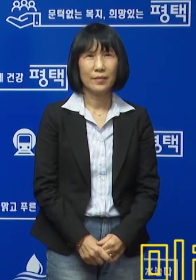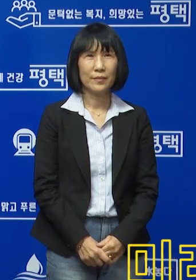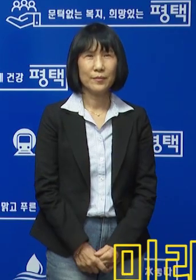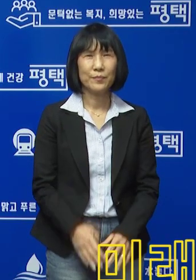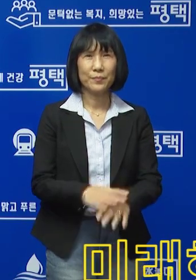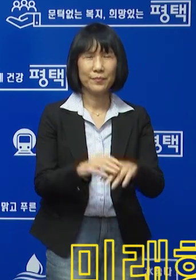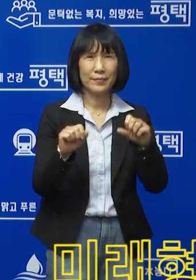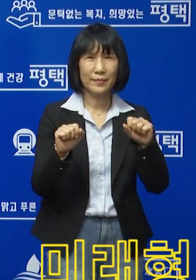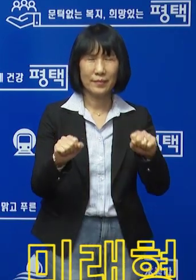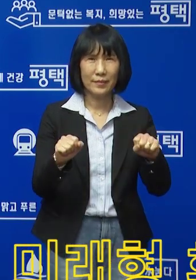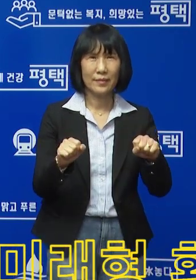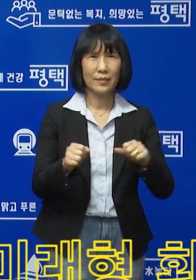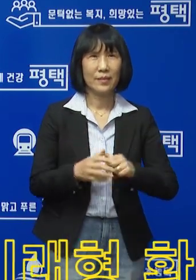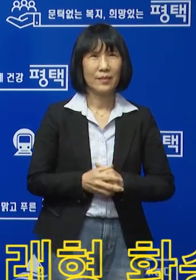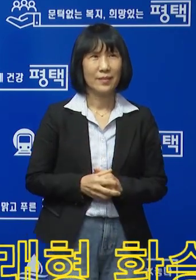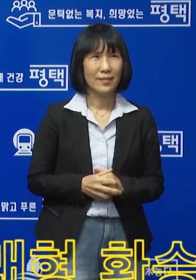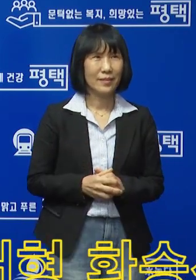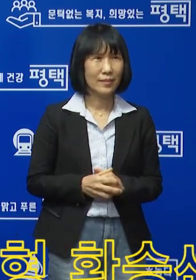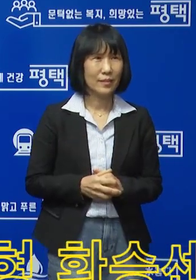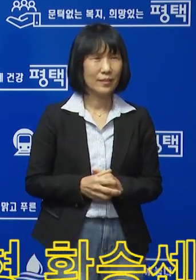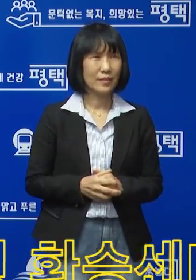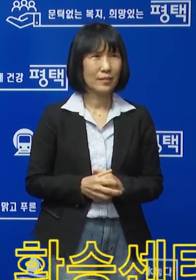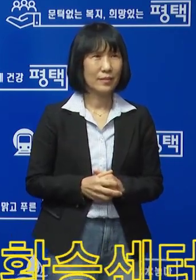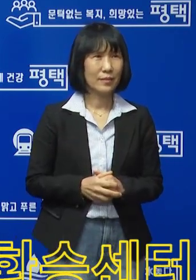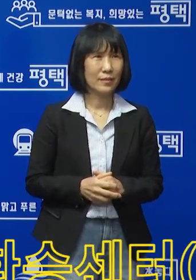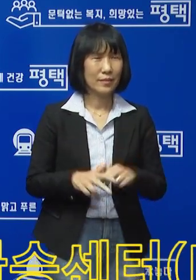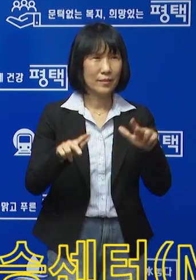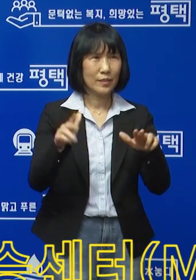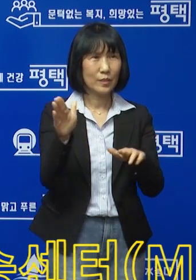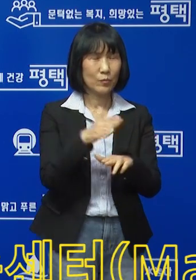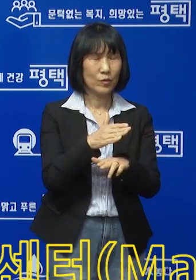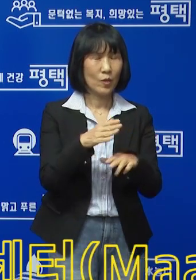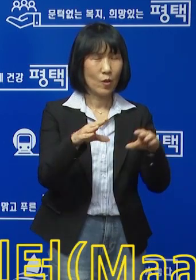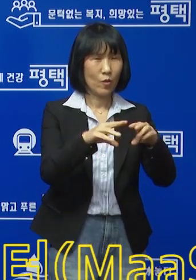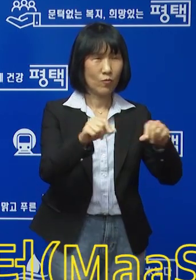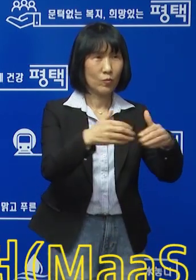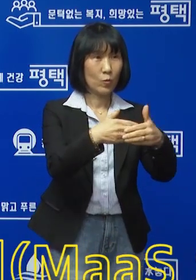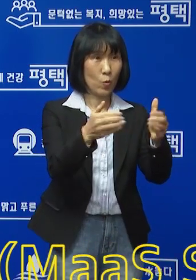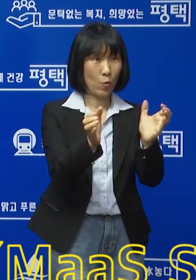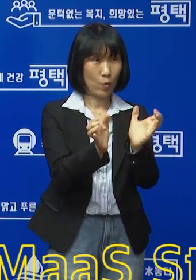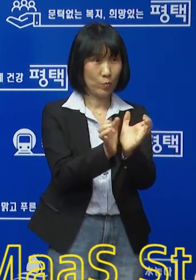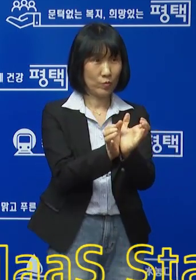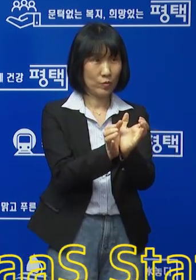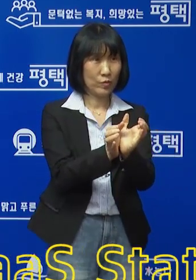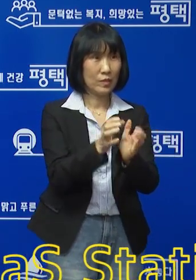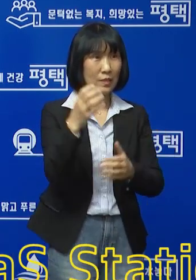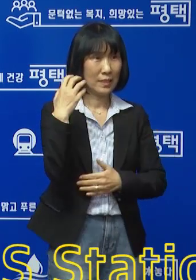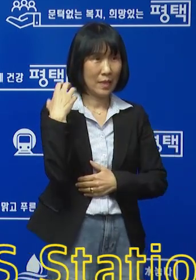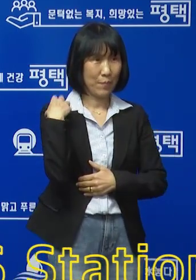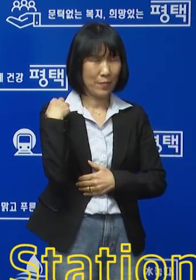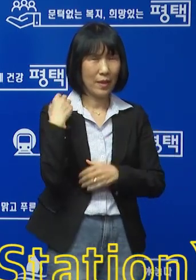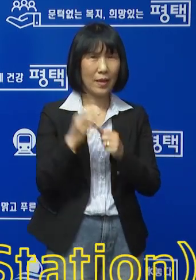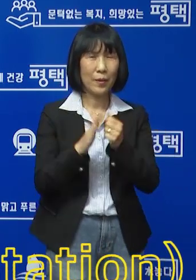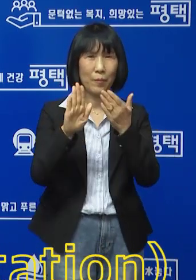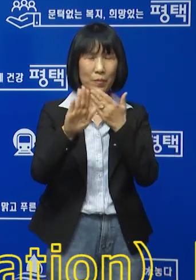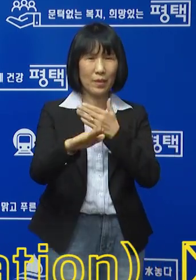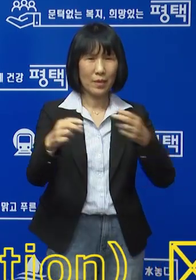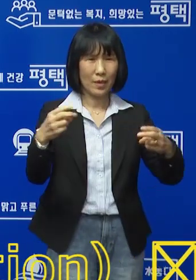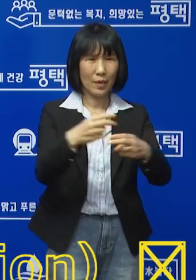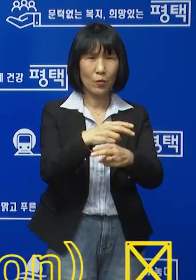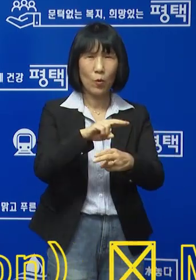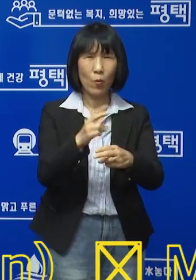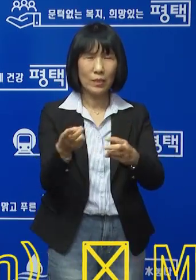안녕하십니까. 언론홍보 팀장 최원관입니다. 지금부터 국토부 주관 미래형 환승센터 공모사업 최종 선정에 대하여